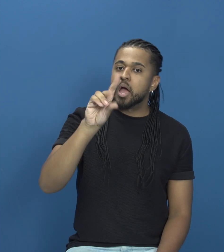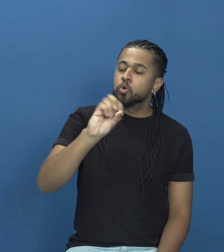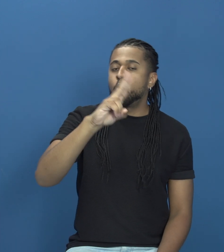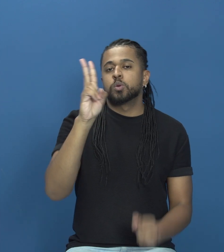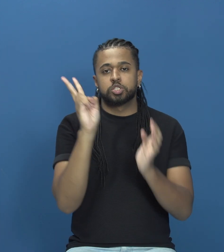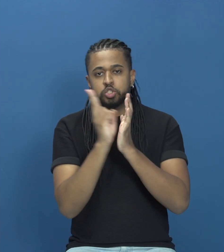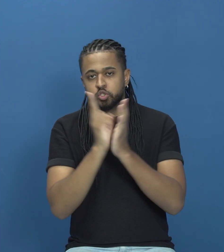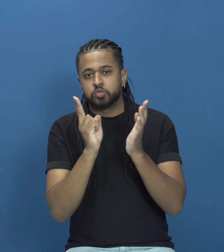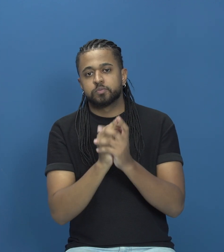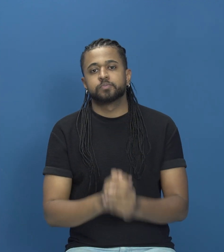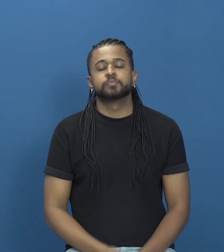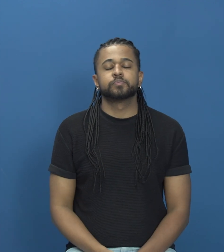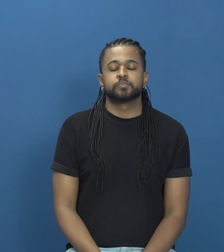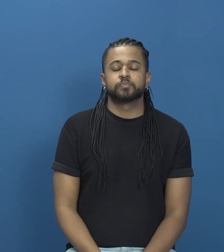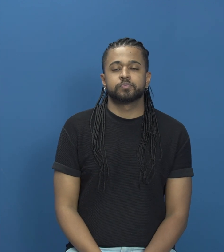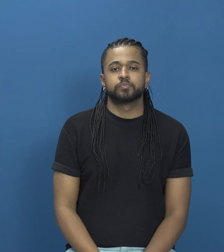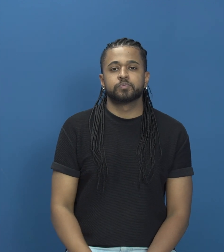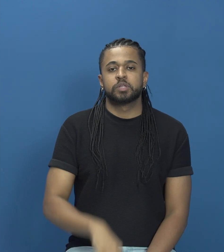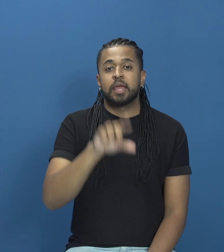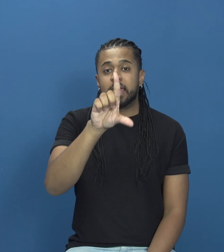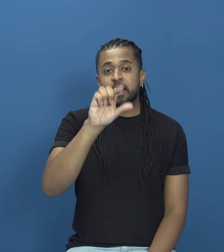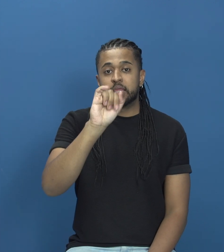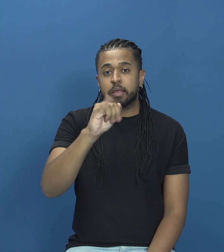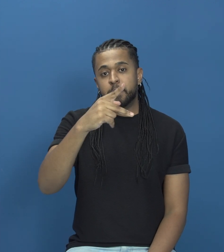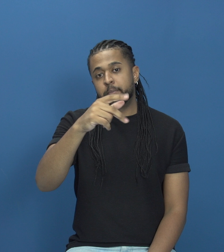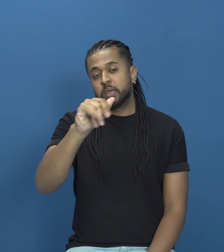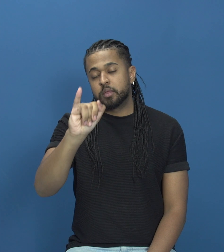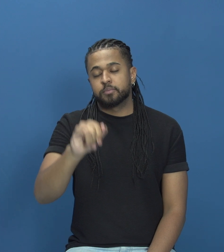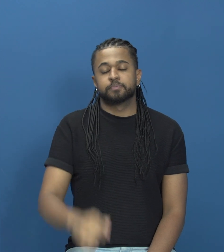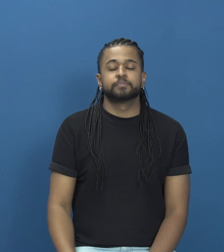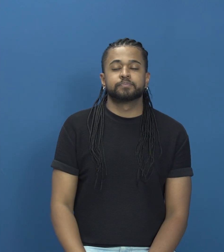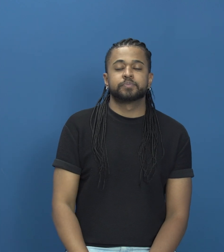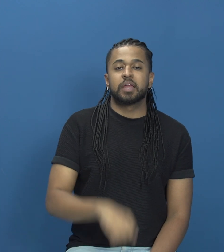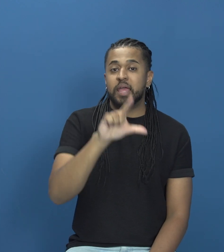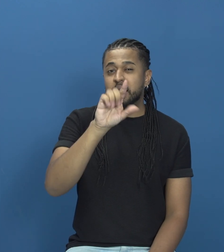indígenas, abre parênteses, LIPPI e